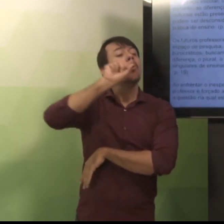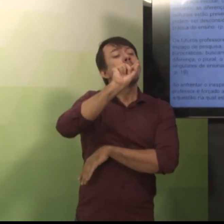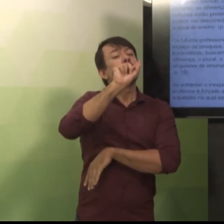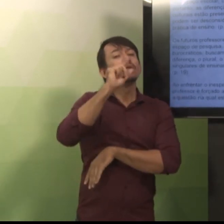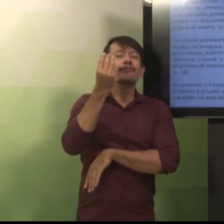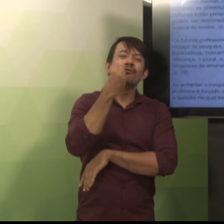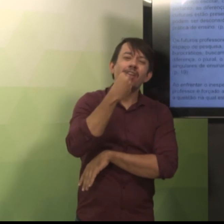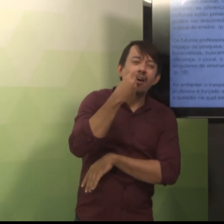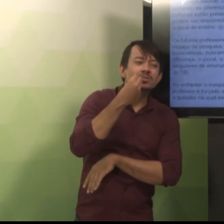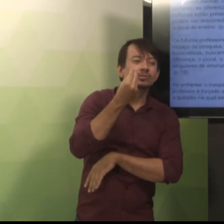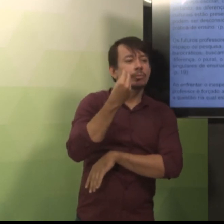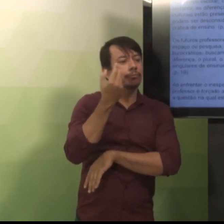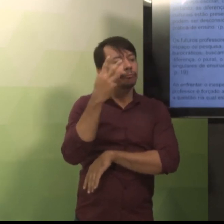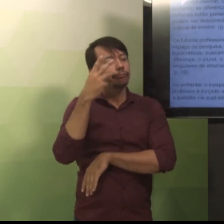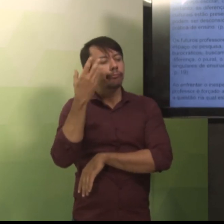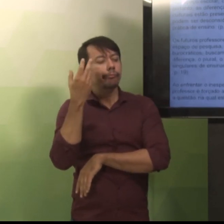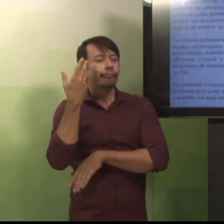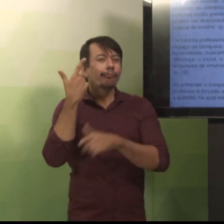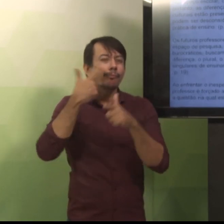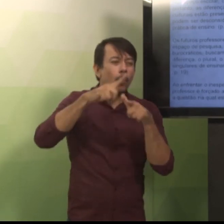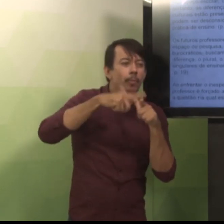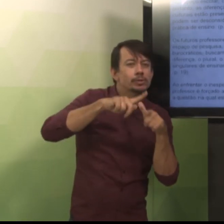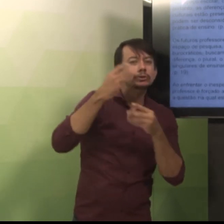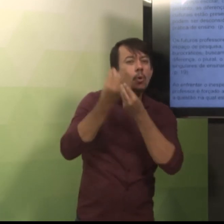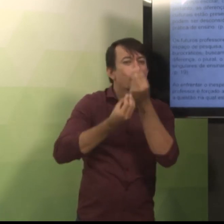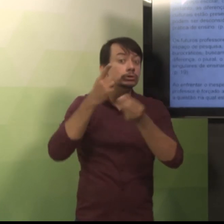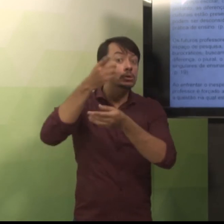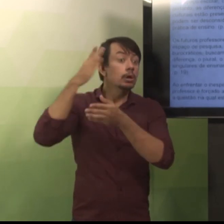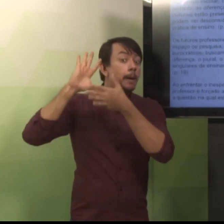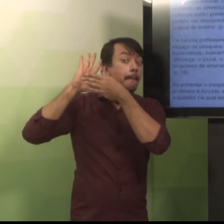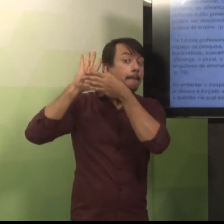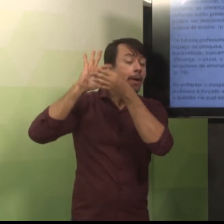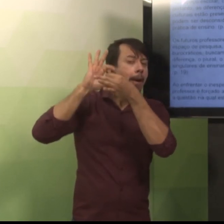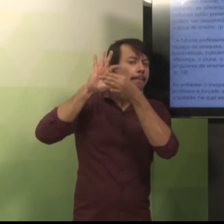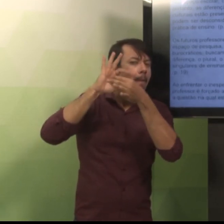a história, o histórico dessa escola, contextualize,